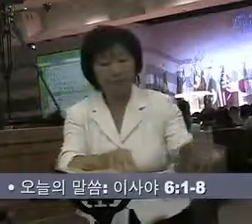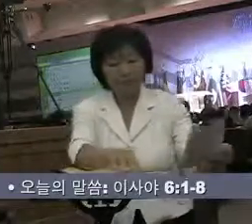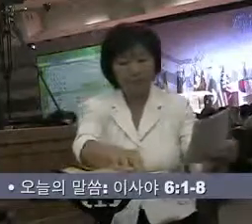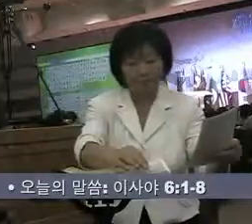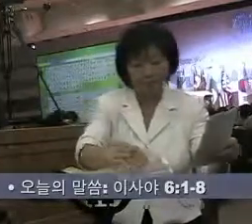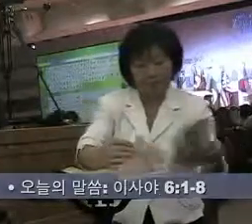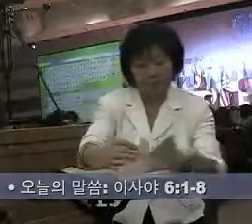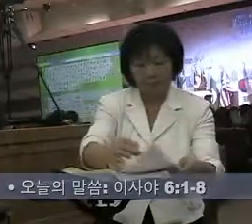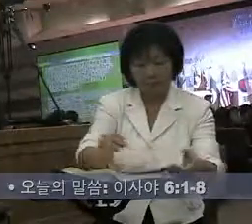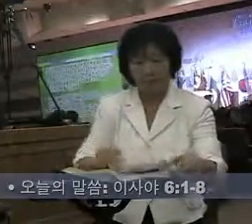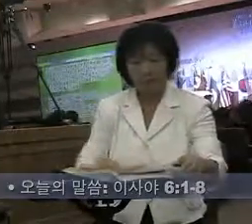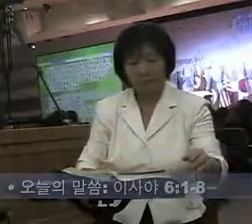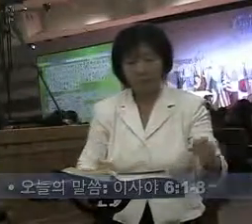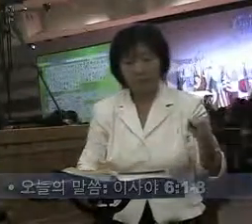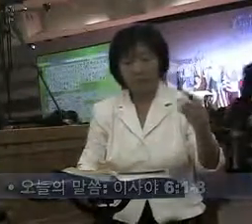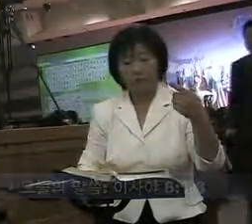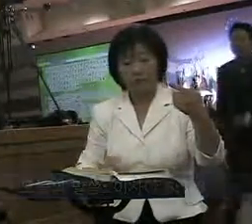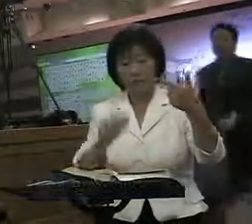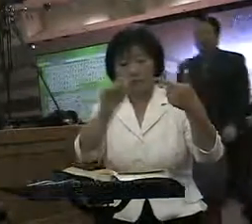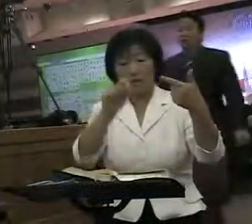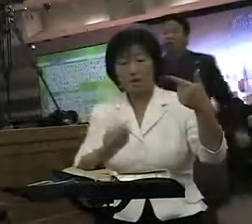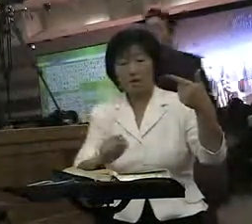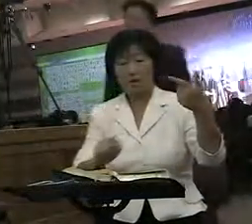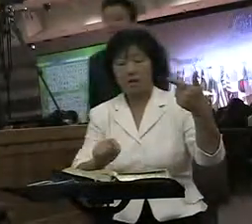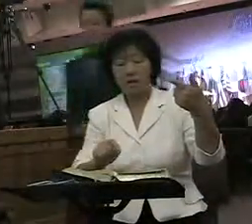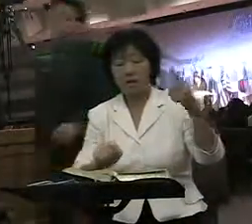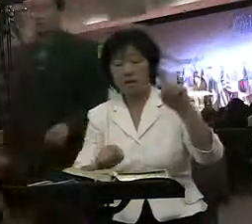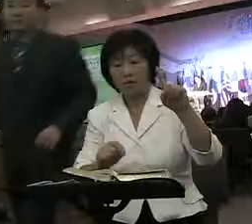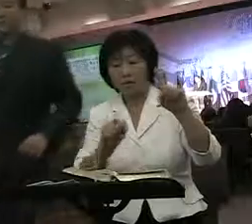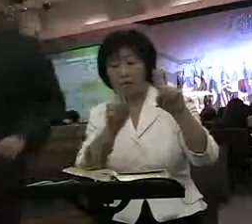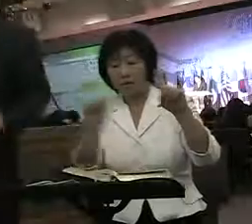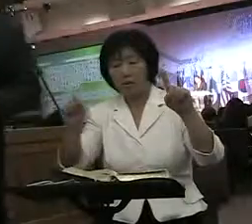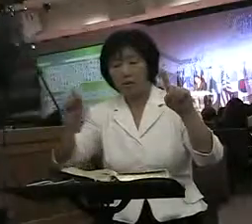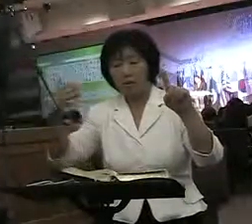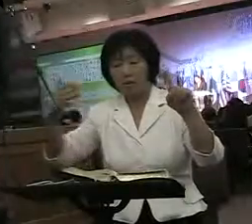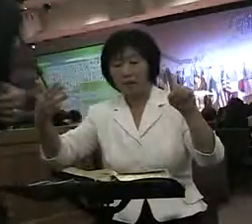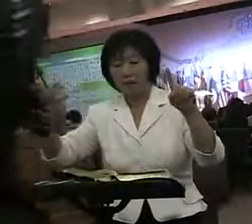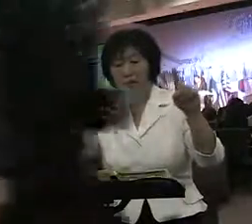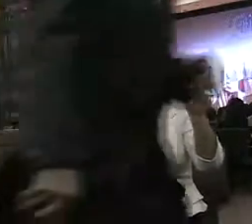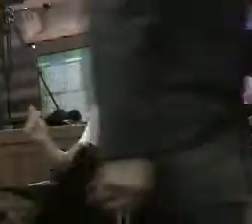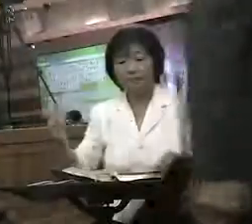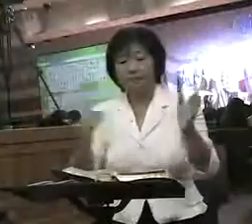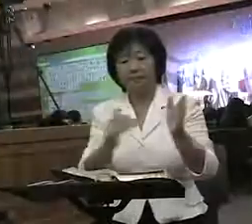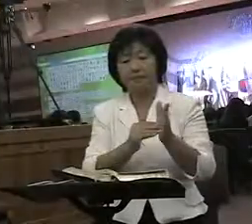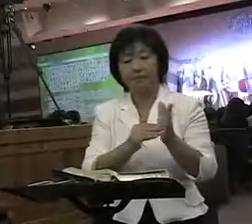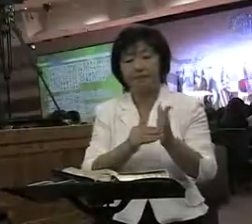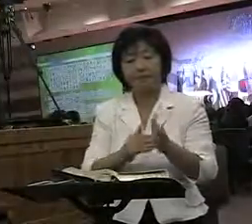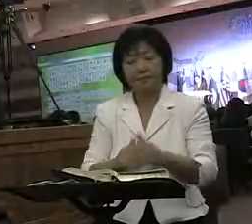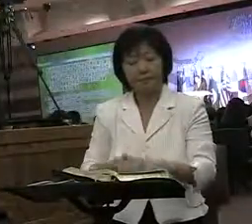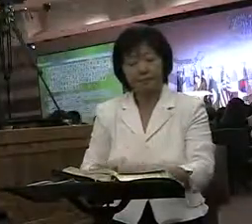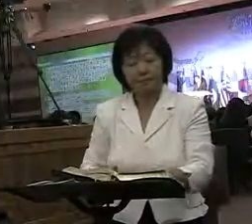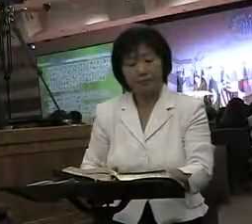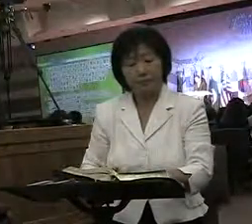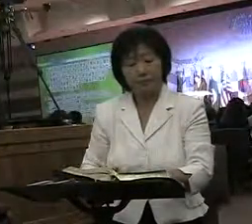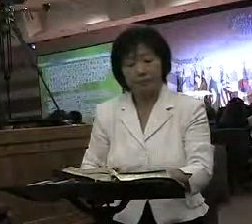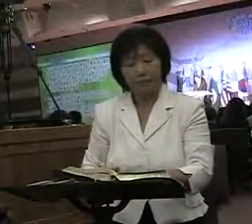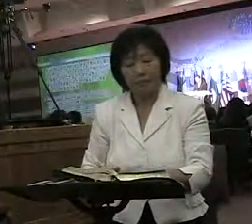구약성경 972면에 있습니다. 이사야서 6장 1절에서 8절까지의 말씀을